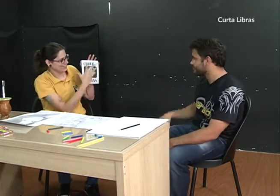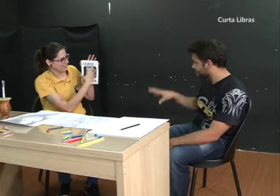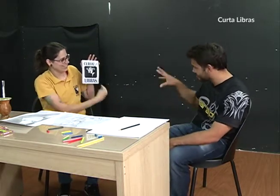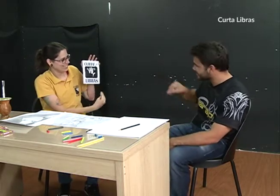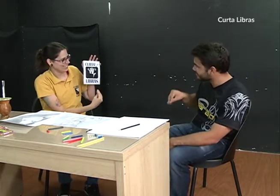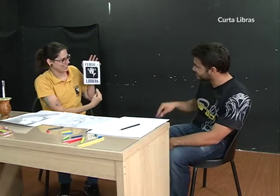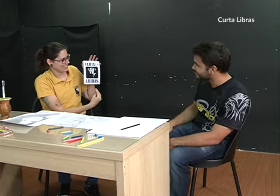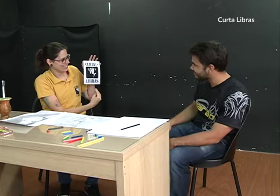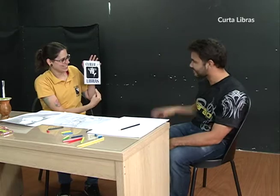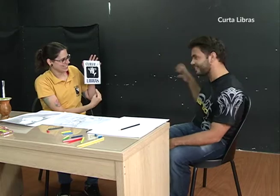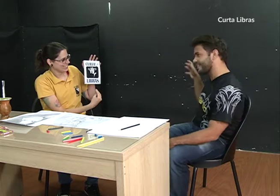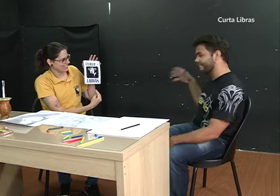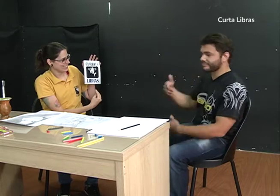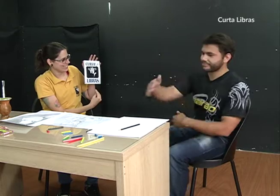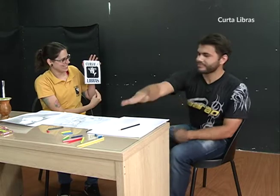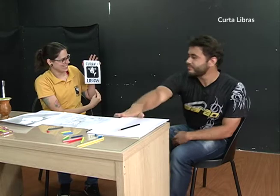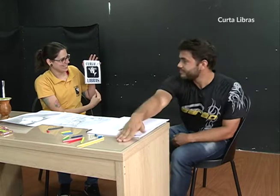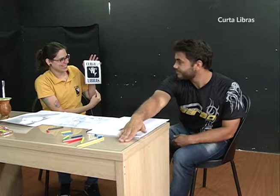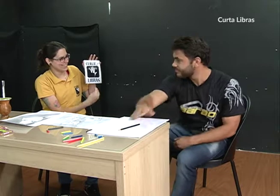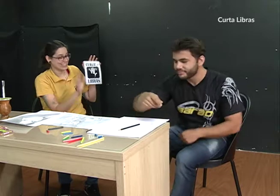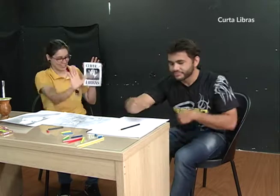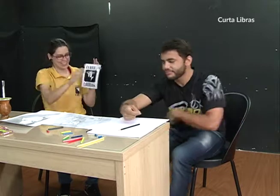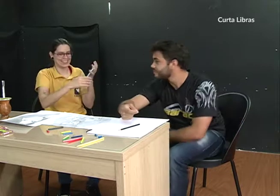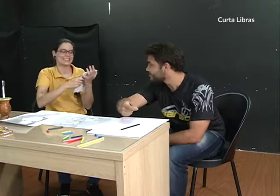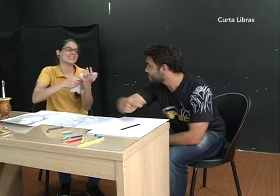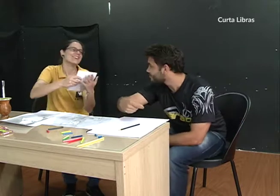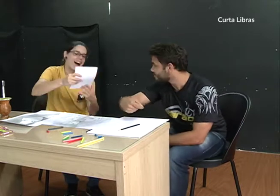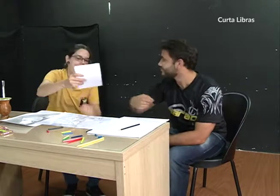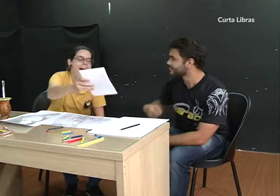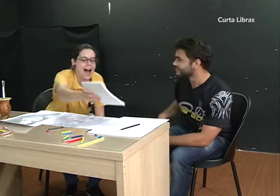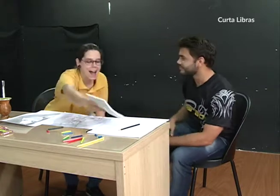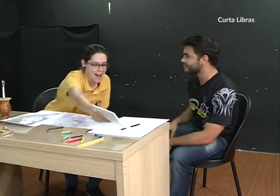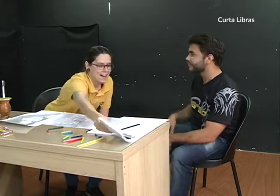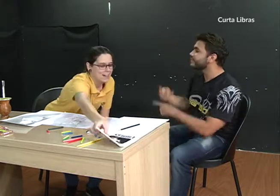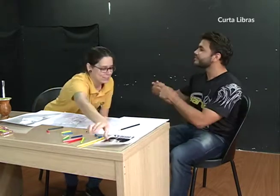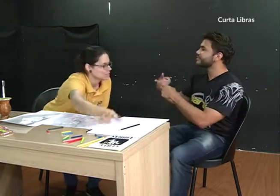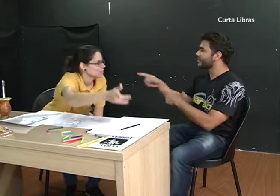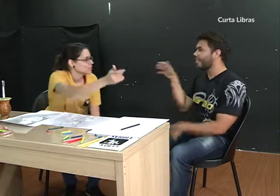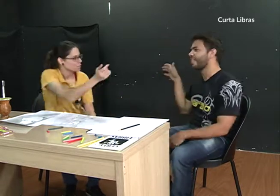Consigo, mas não pode ficar segurando. É melhor colocar aqui na mesa que eu vou desenhando. Tá.